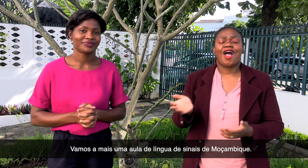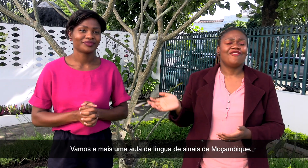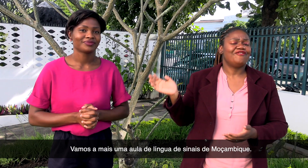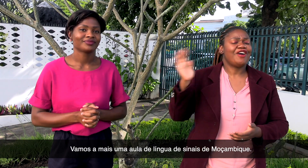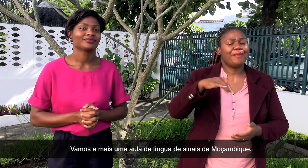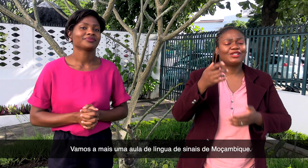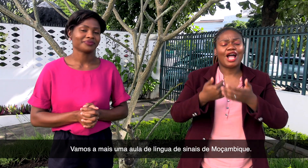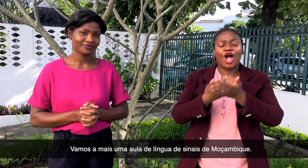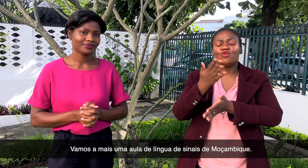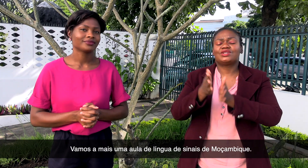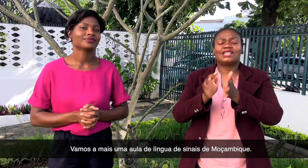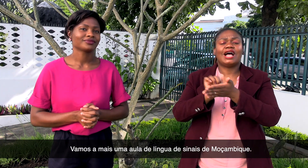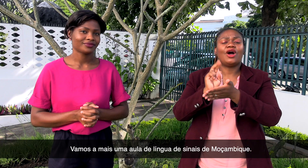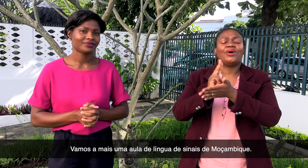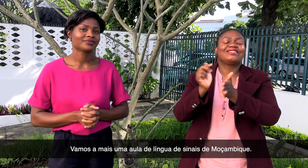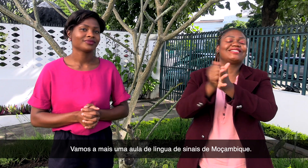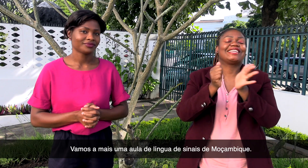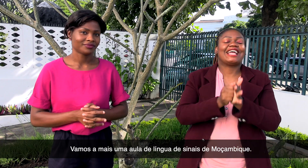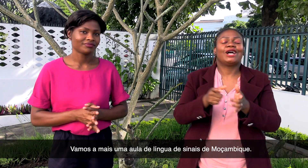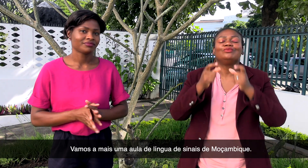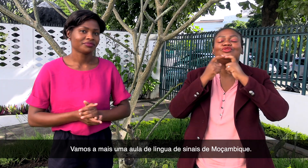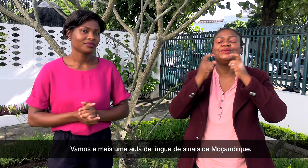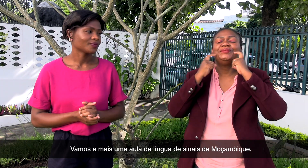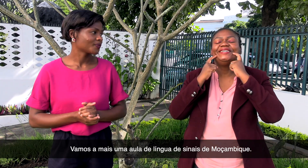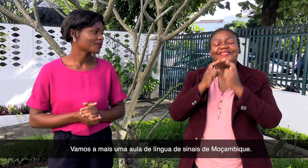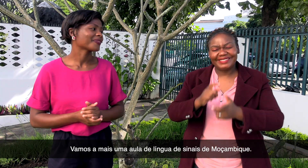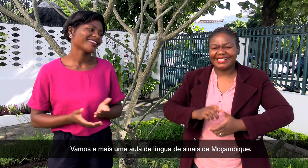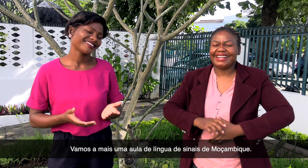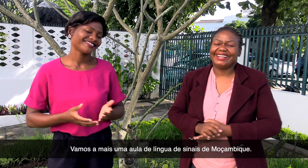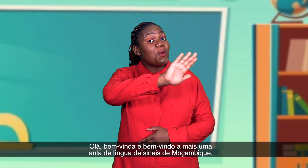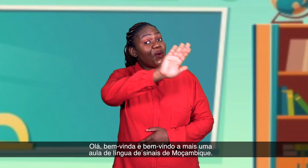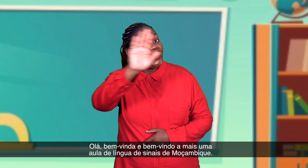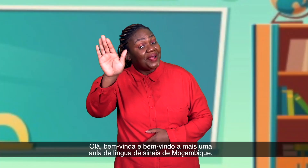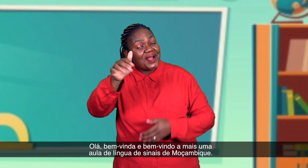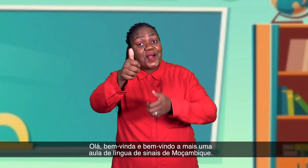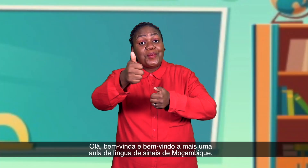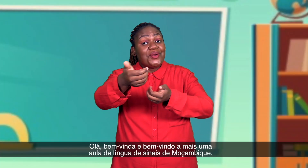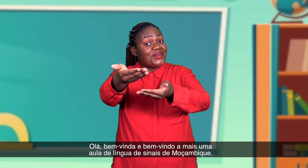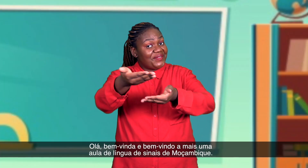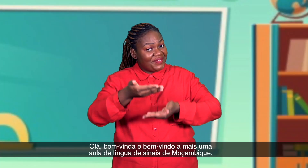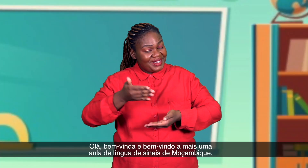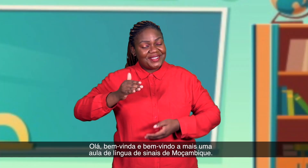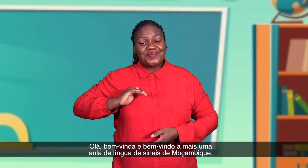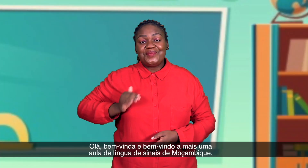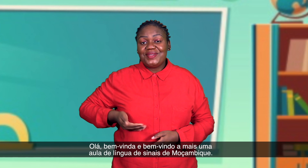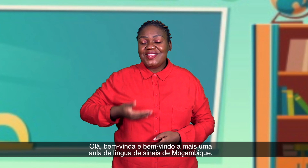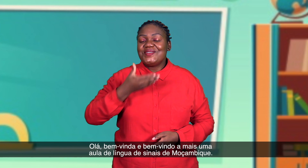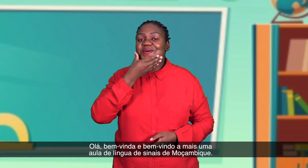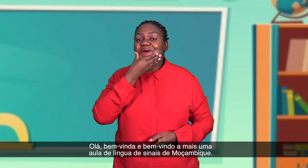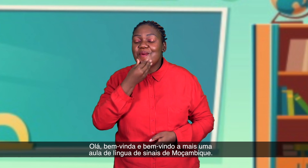Vamos a mais uma aula de Língua de Sinais de Moçambique. Olá! Bem-vinda e bem-vindo a mais uma